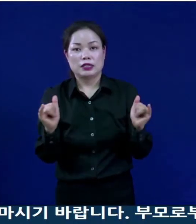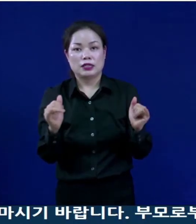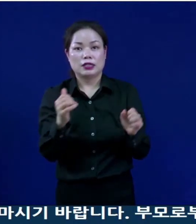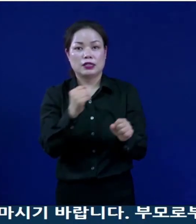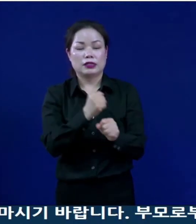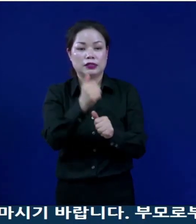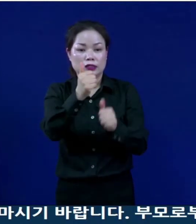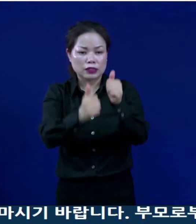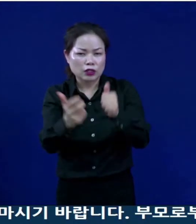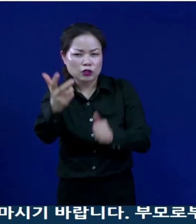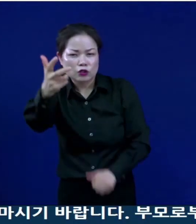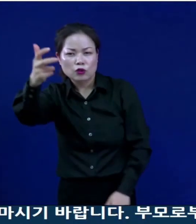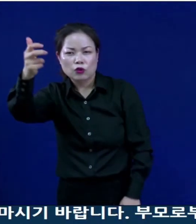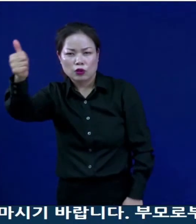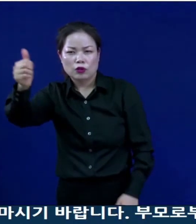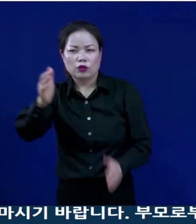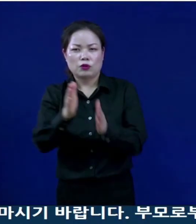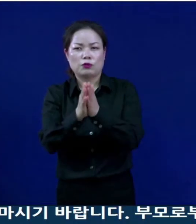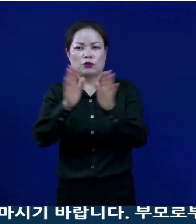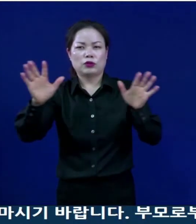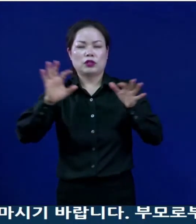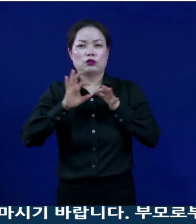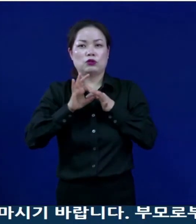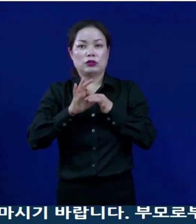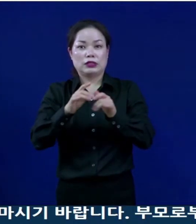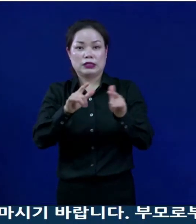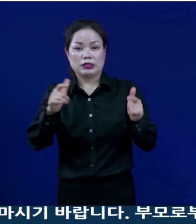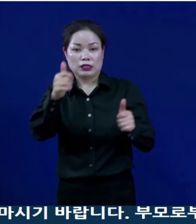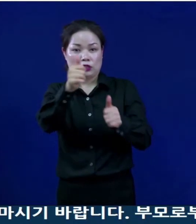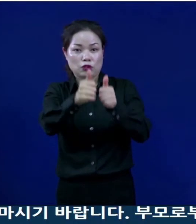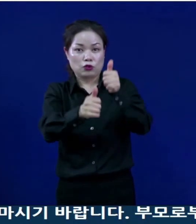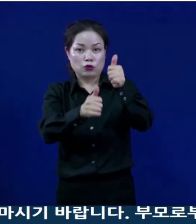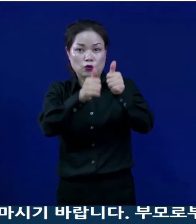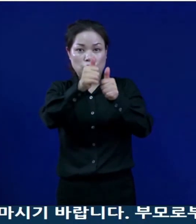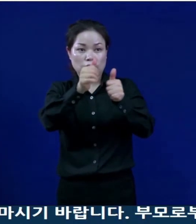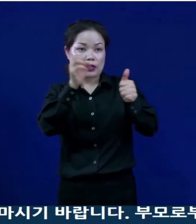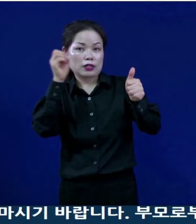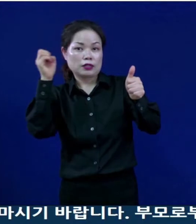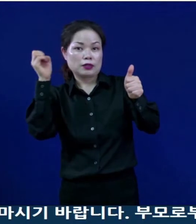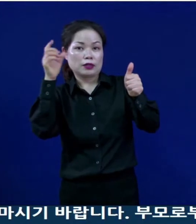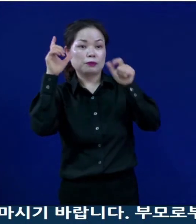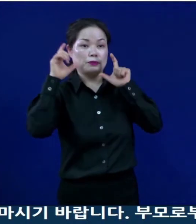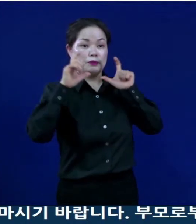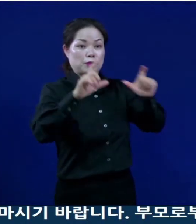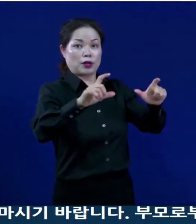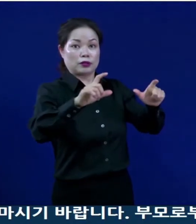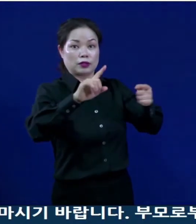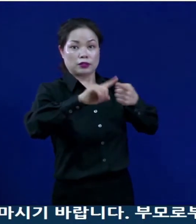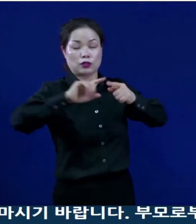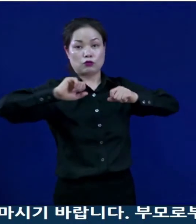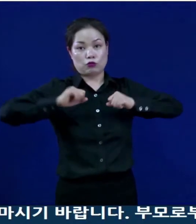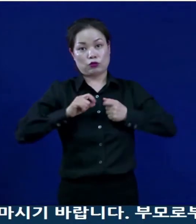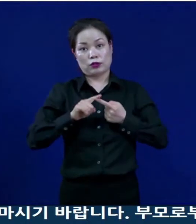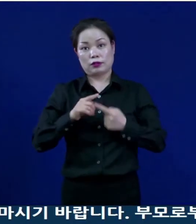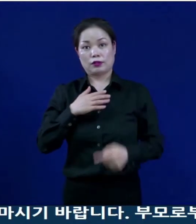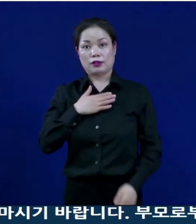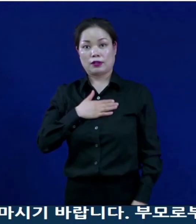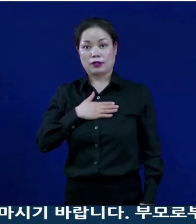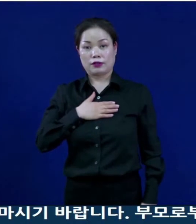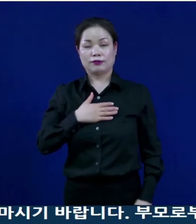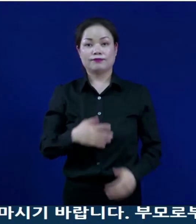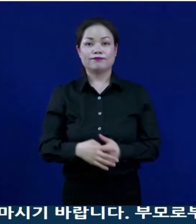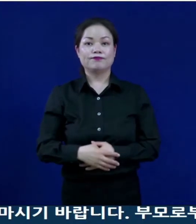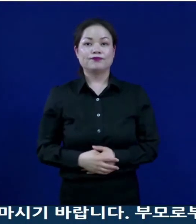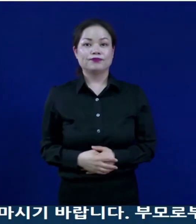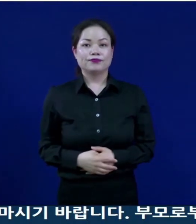시험하사 여호와께서 모세를 통하여 그들의 조상들에게 이르신 명령들을 순종하는지 알고자